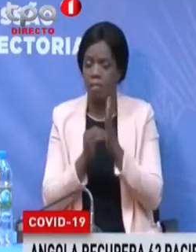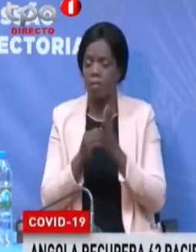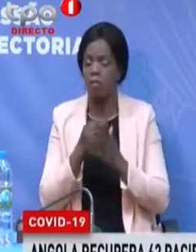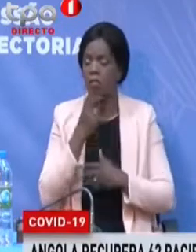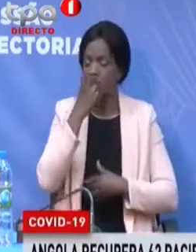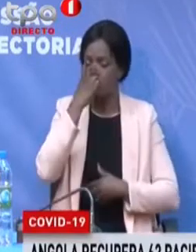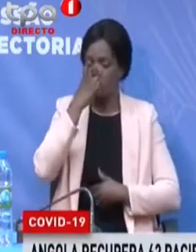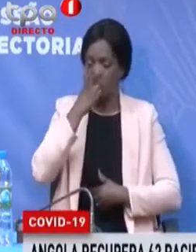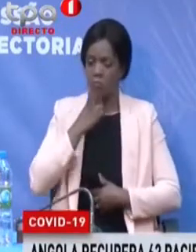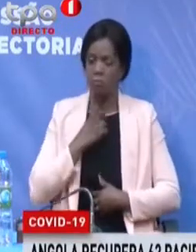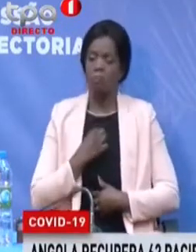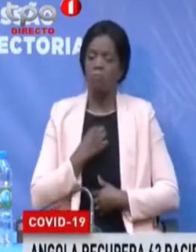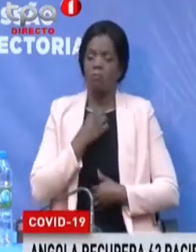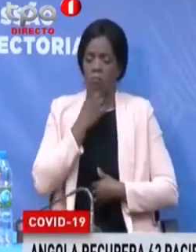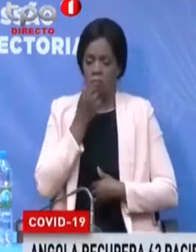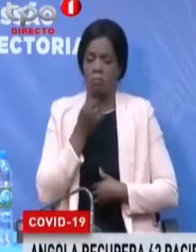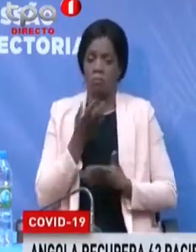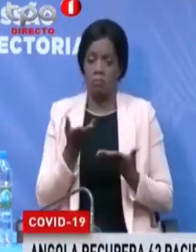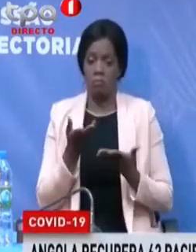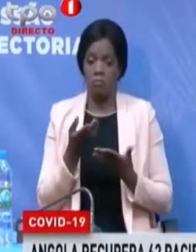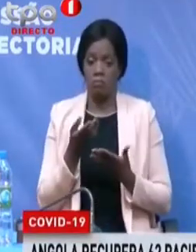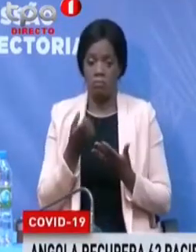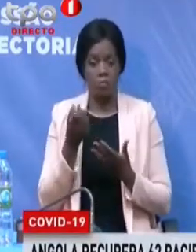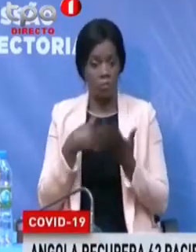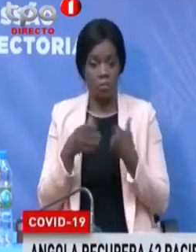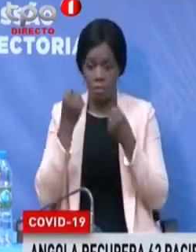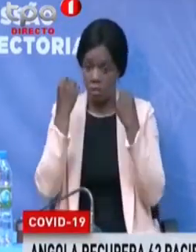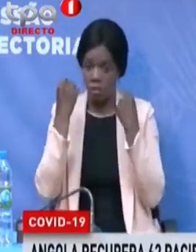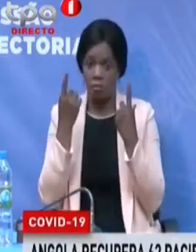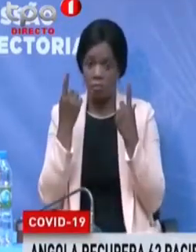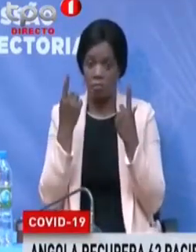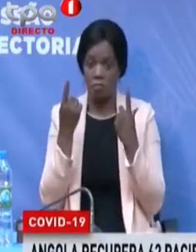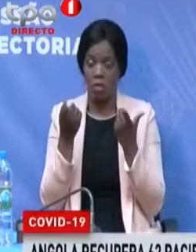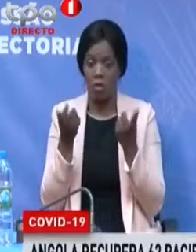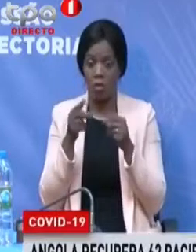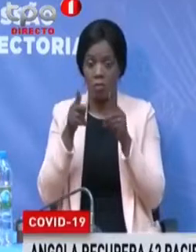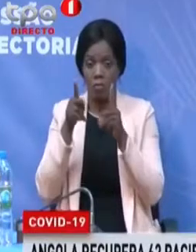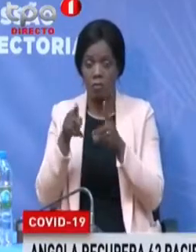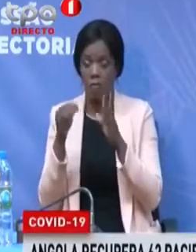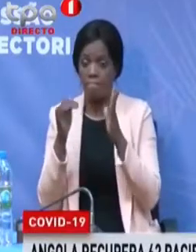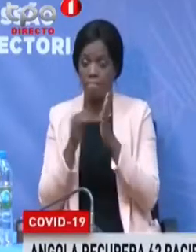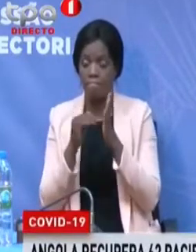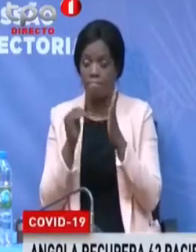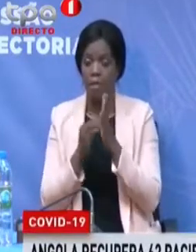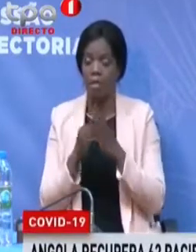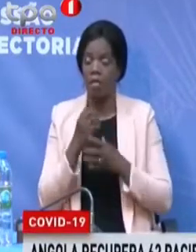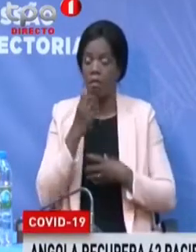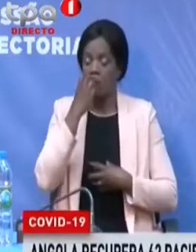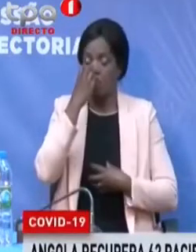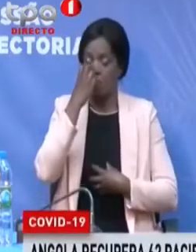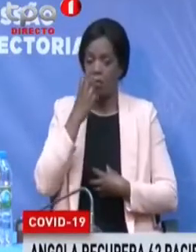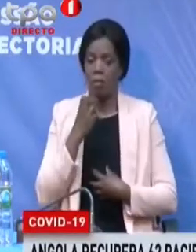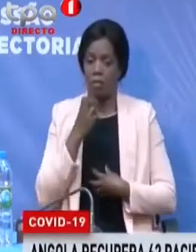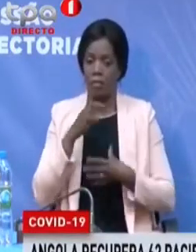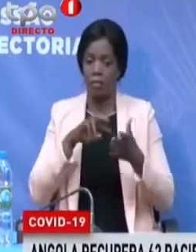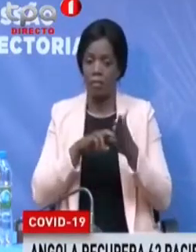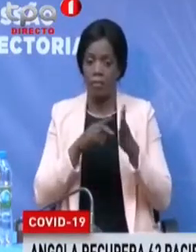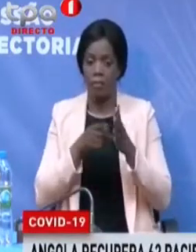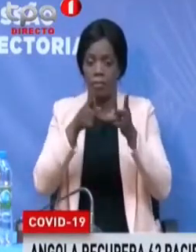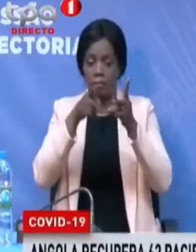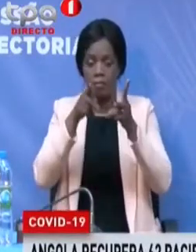cessação, portanto, de qualquer sinal, as funções vitais cessam. Sempre, tanto obviamente, que haja uma possibilidade